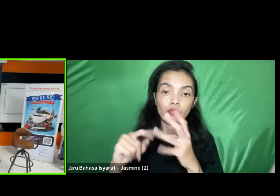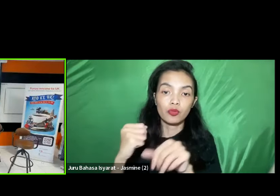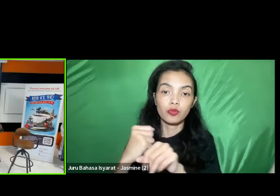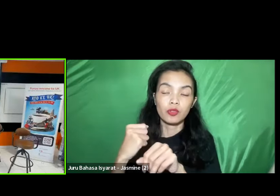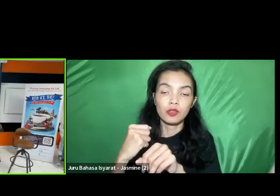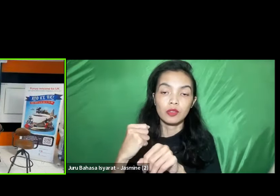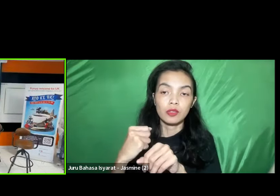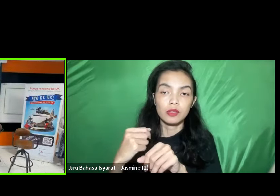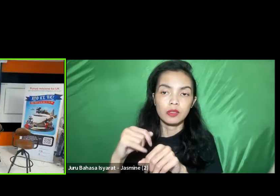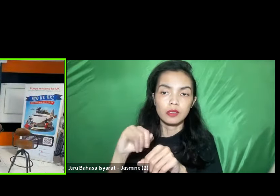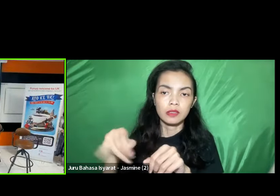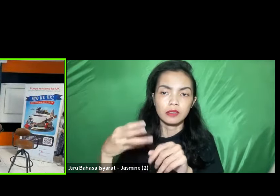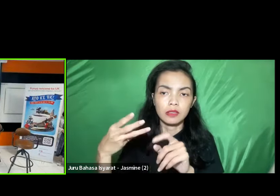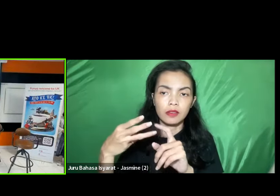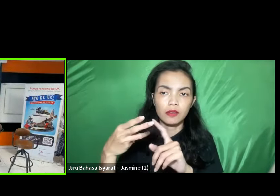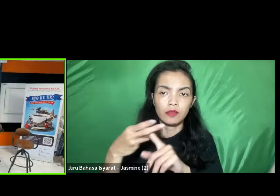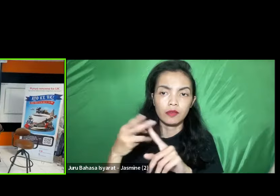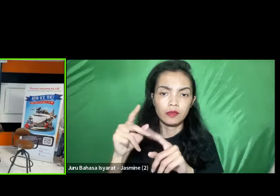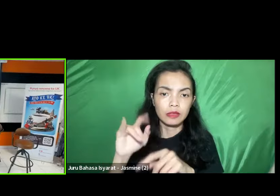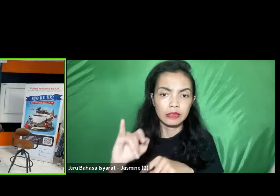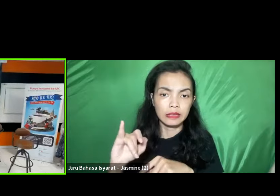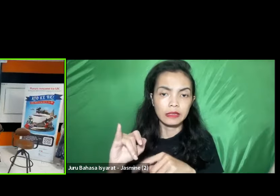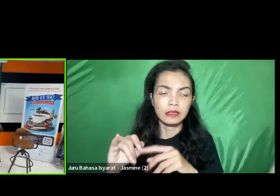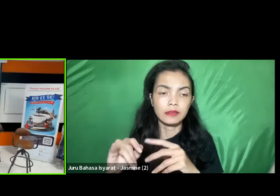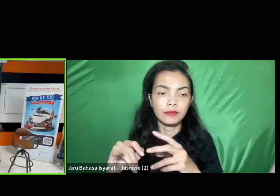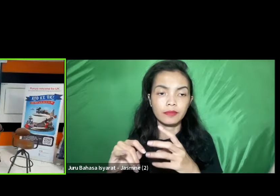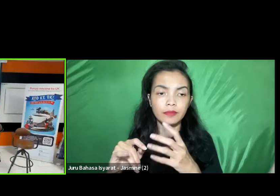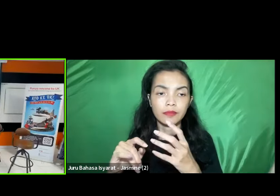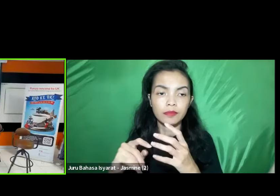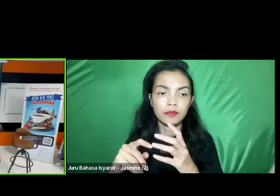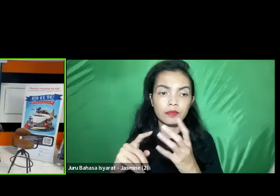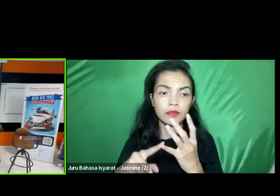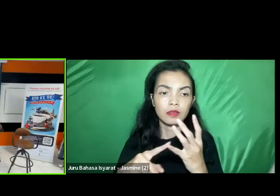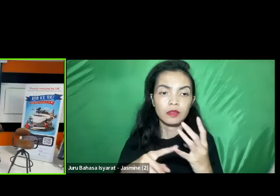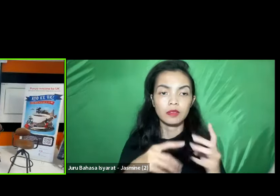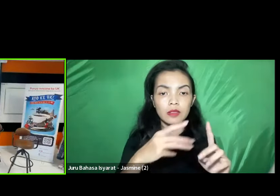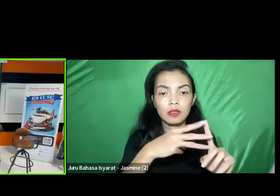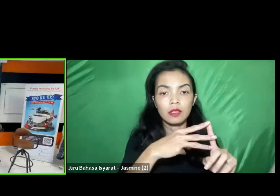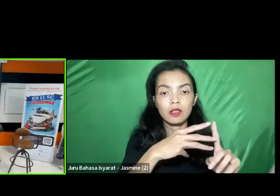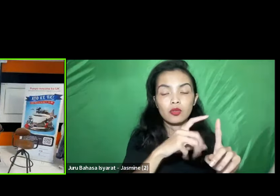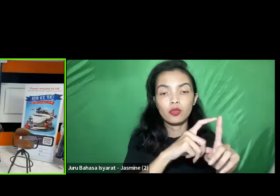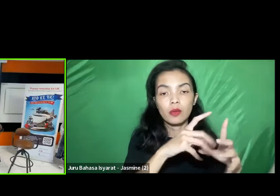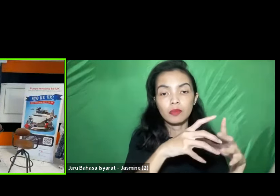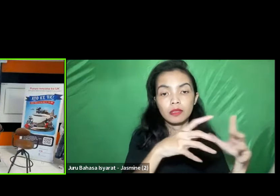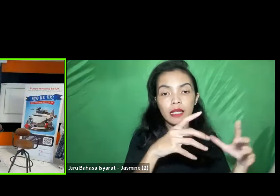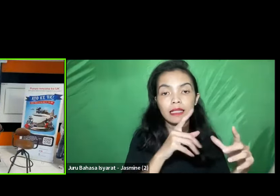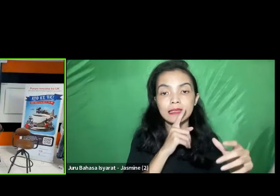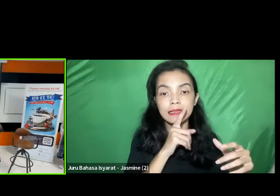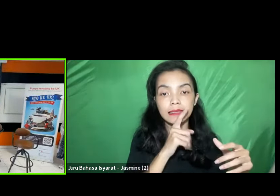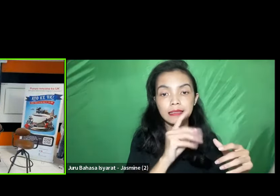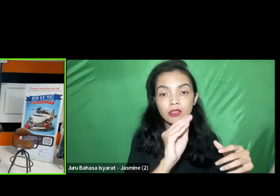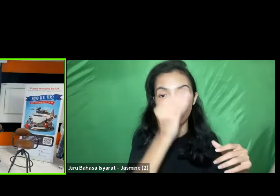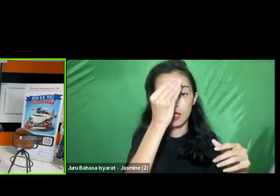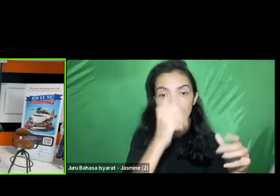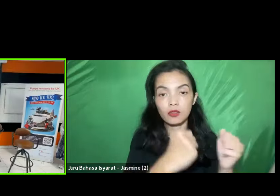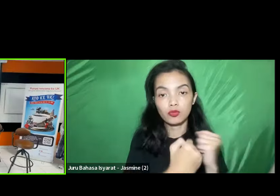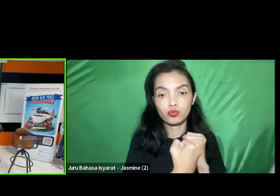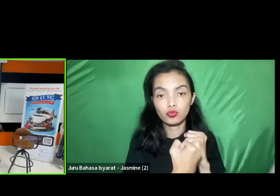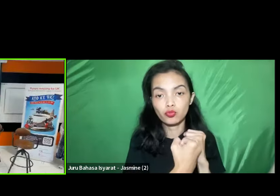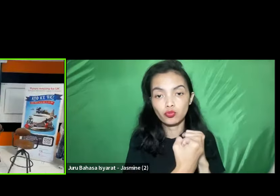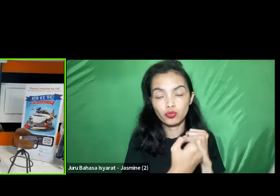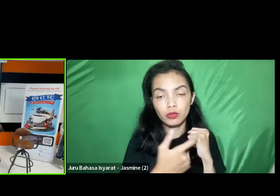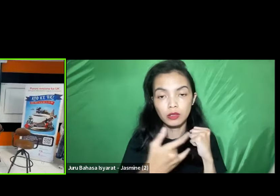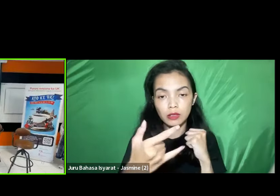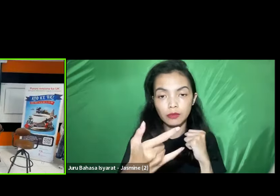Jef tadi Eh kemudian Terima kasih buat eh British e Embassy Jakarta yang selalu support kita dan terakhir